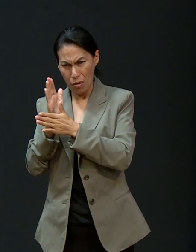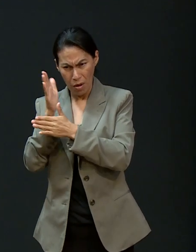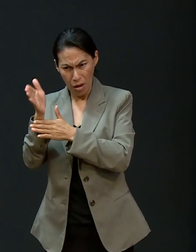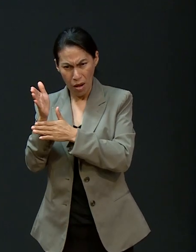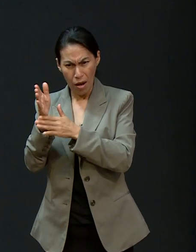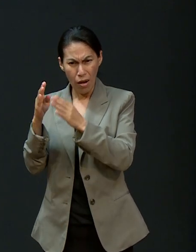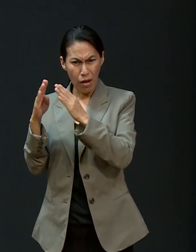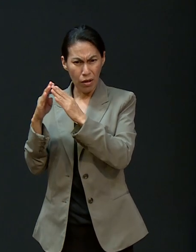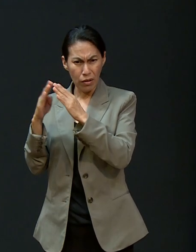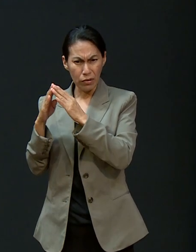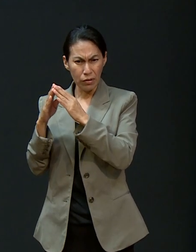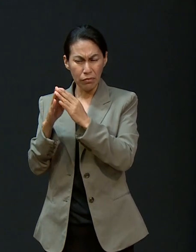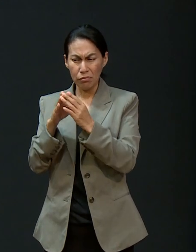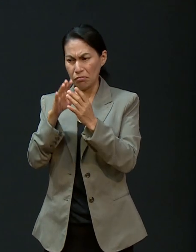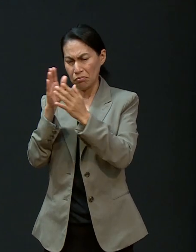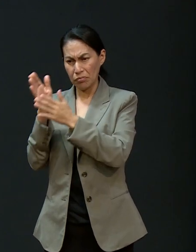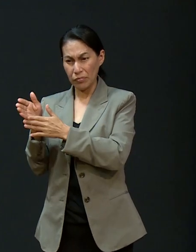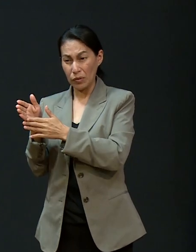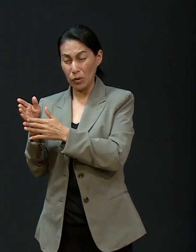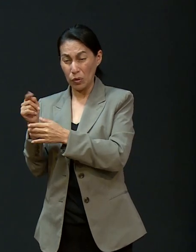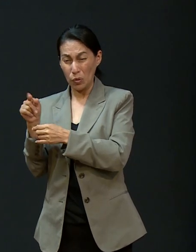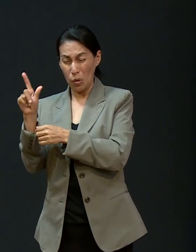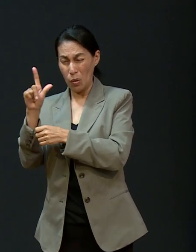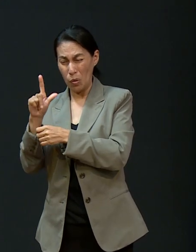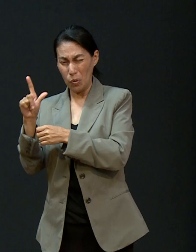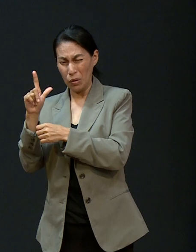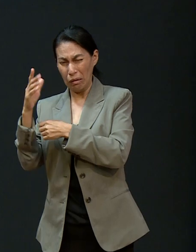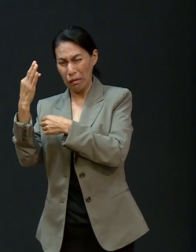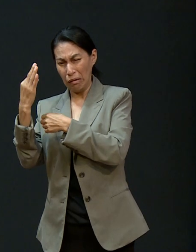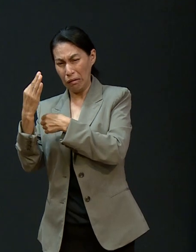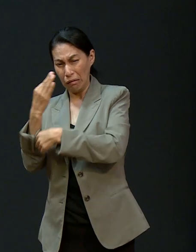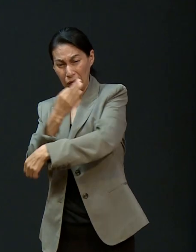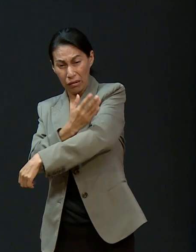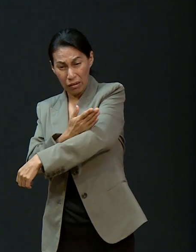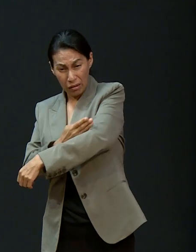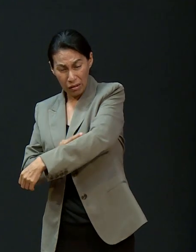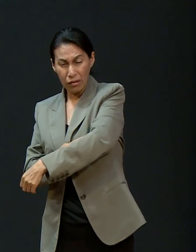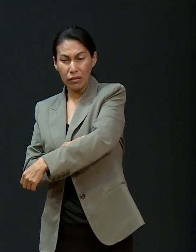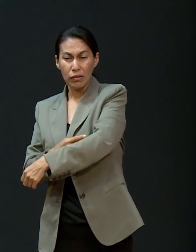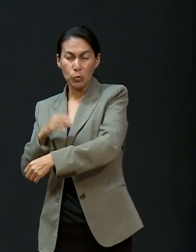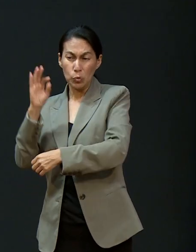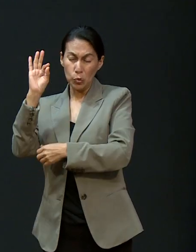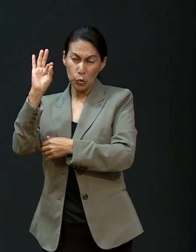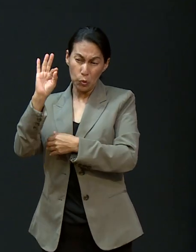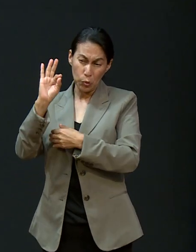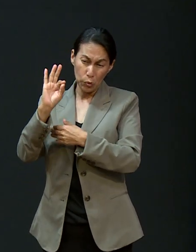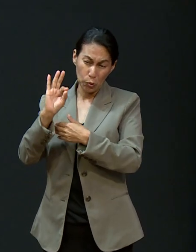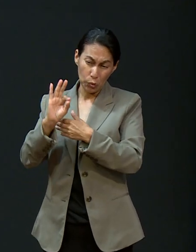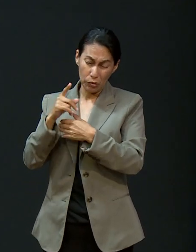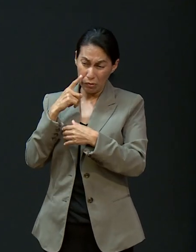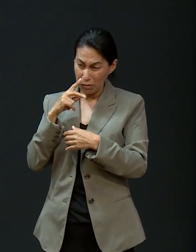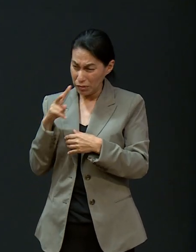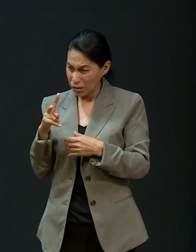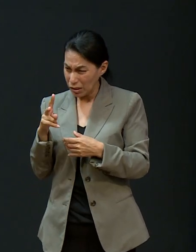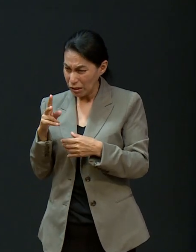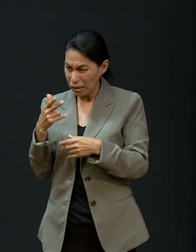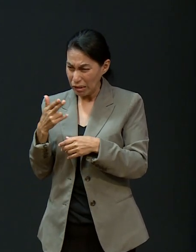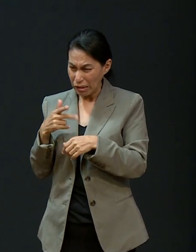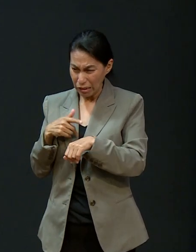fuimos para la casa. En lunes, yo percibí en lunes, la tardecita, que la